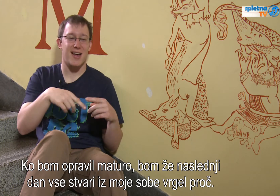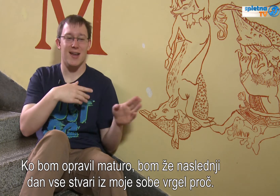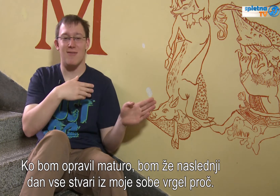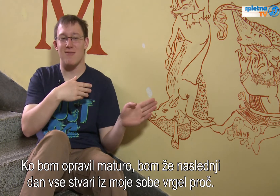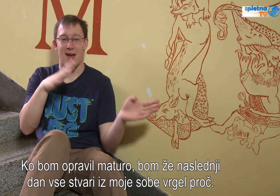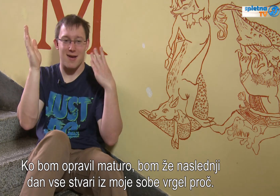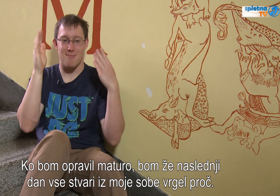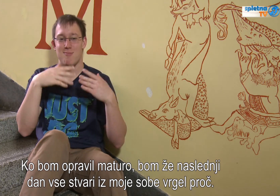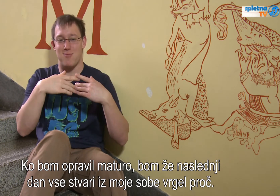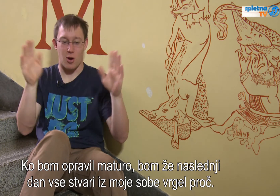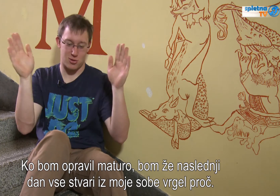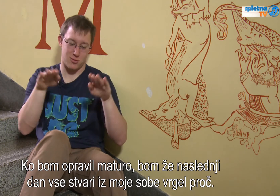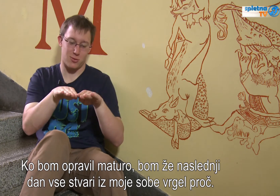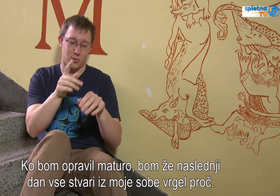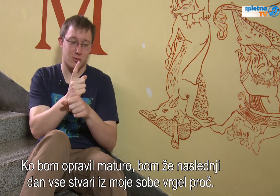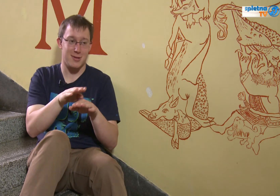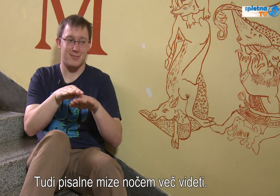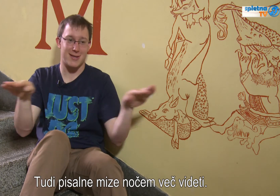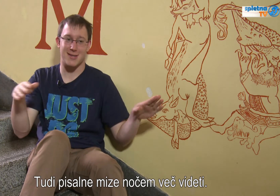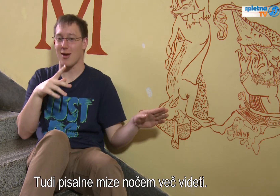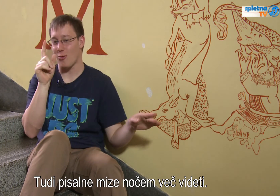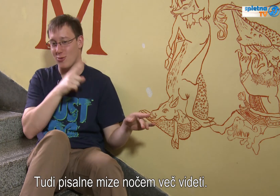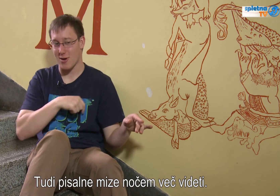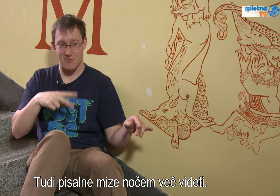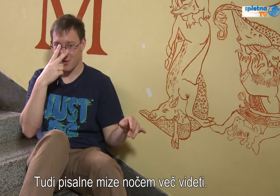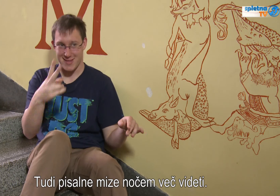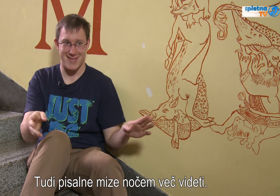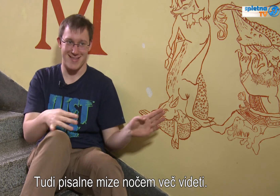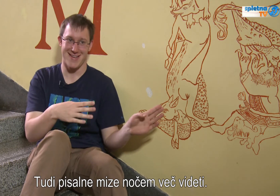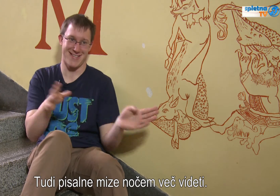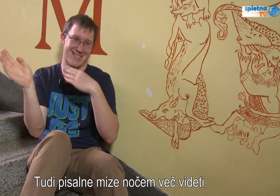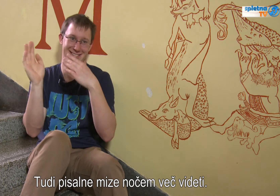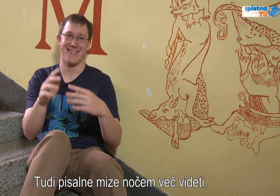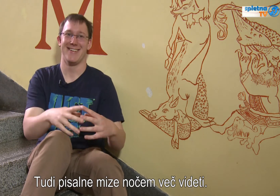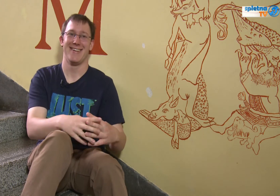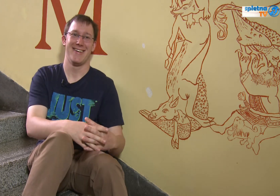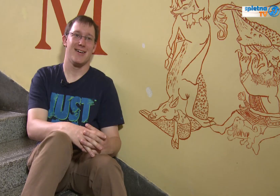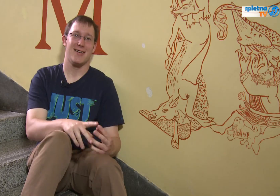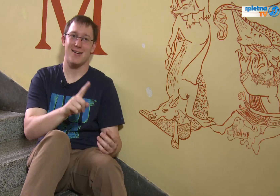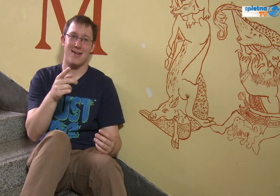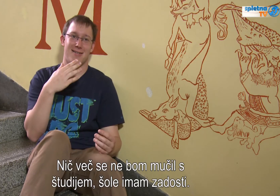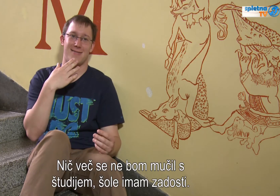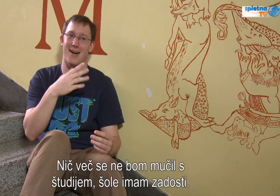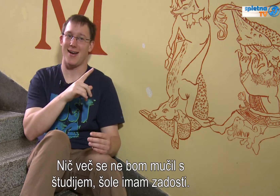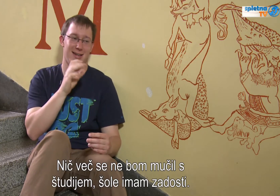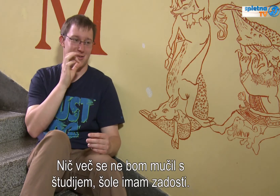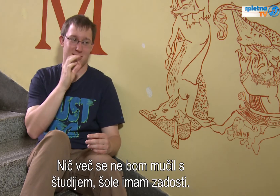stvari ven proč. Tudi miza nočem videti. Ne, hvala, nič ne